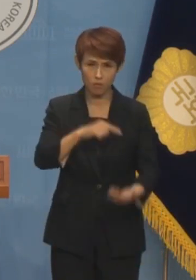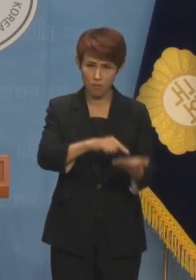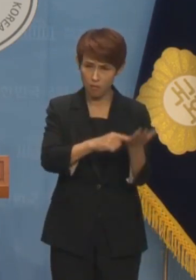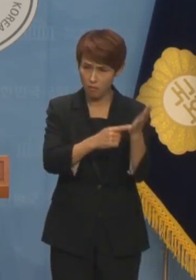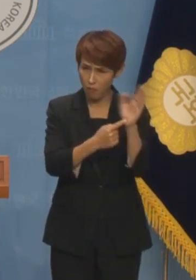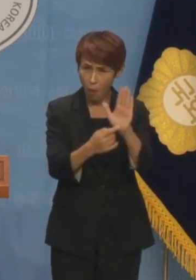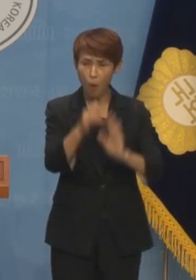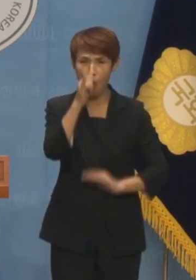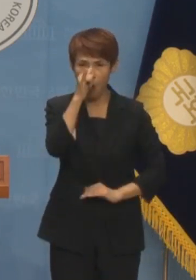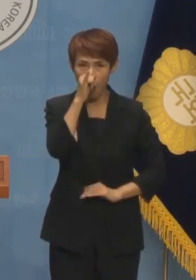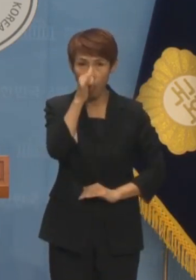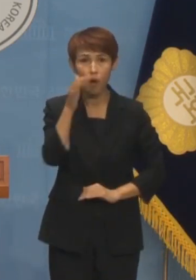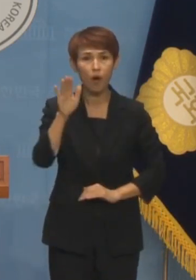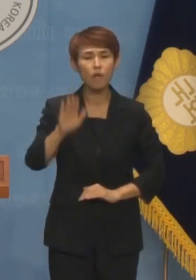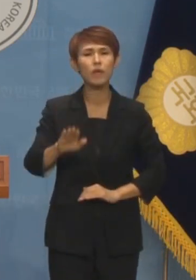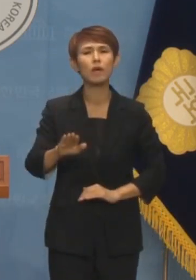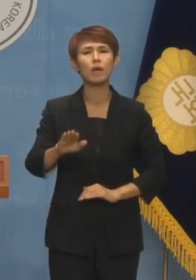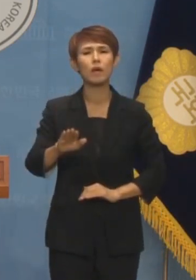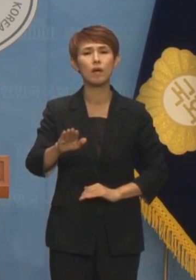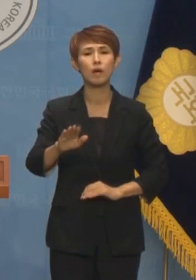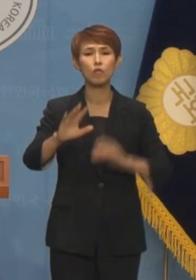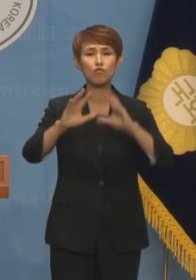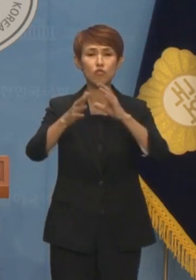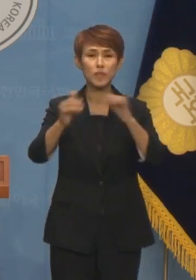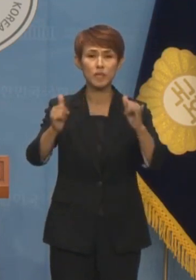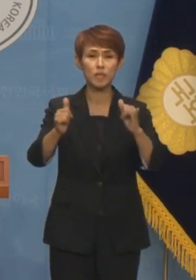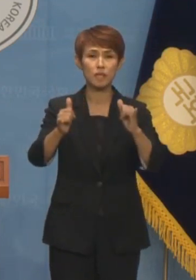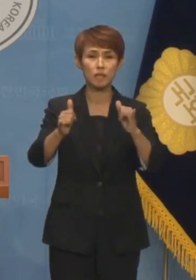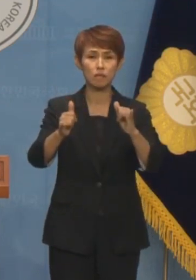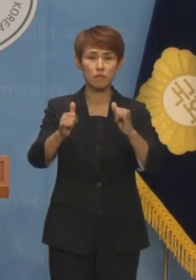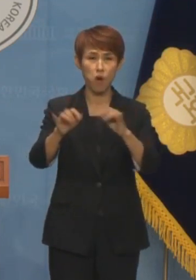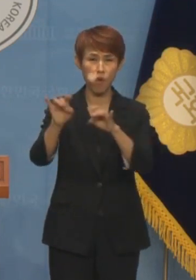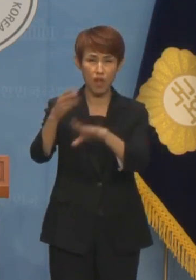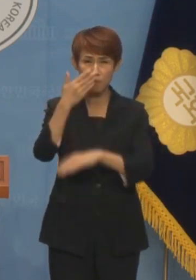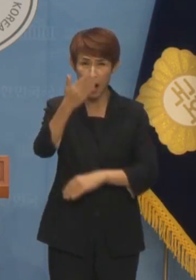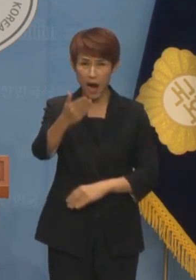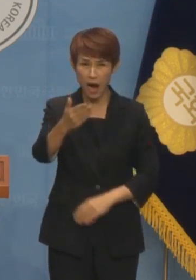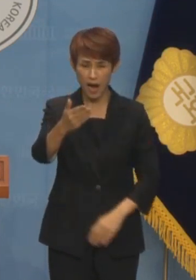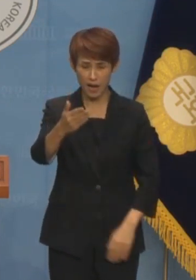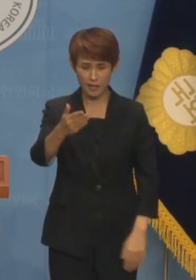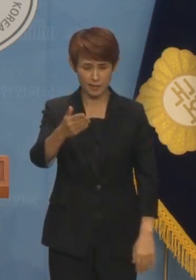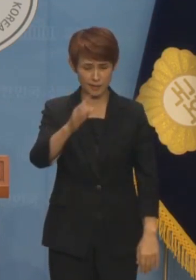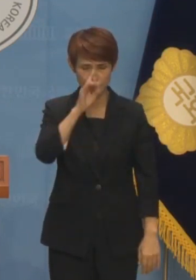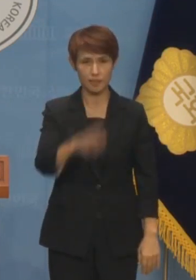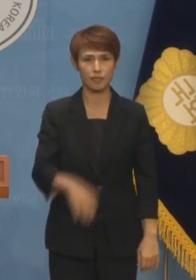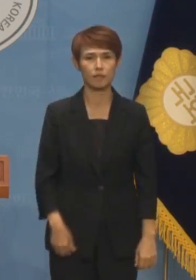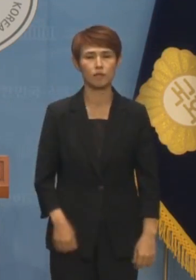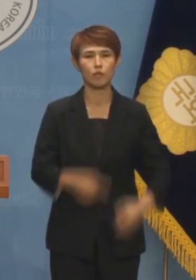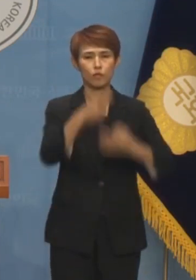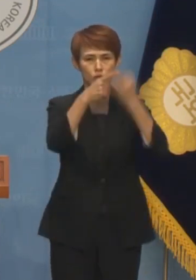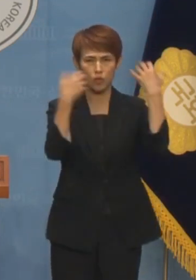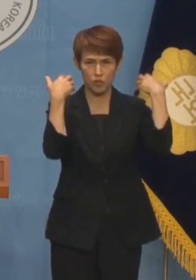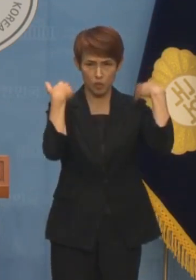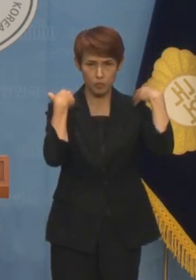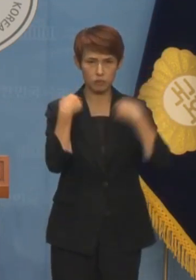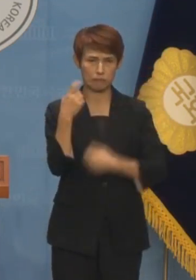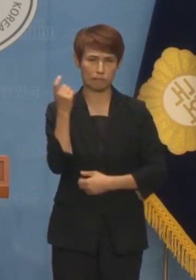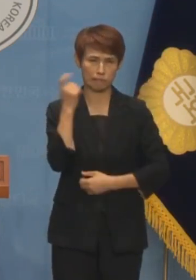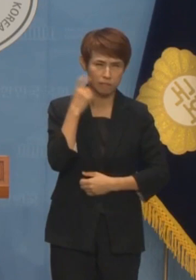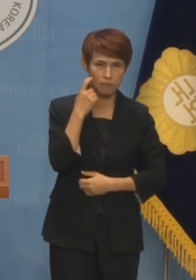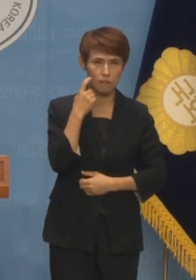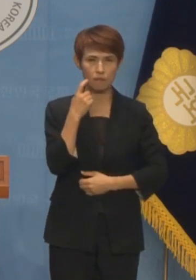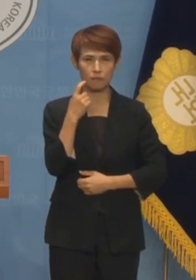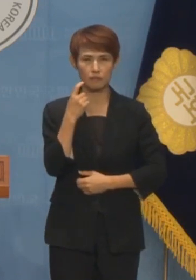넘쳐나는데 언제까지 우리 국민을 호도할 셈입니까? 윤석열 정부는 거짓과 기만을